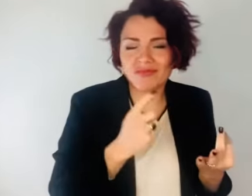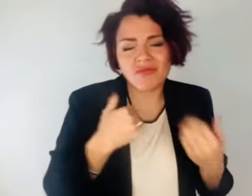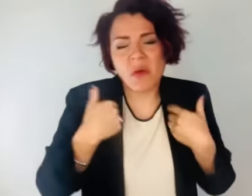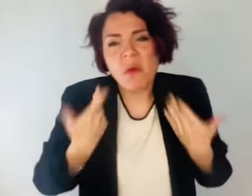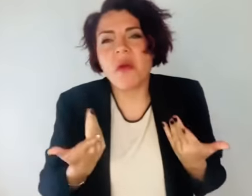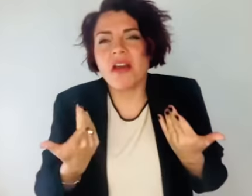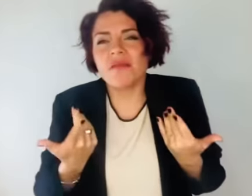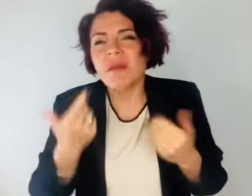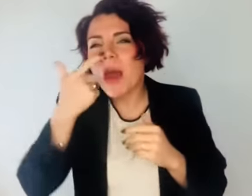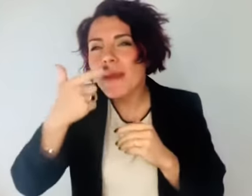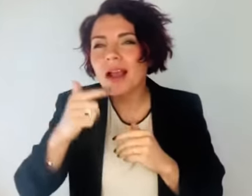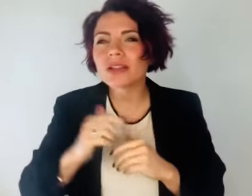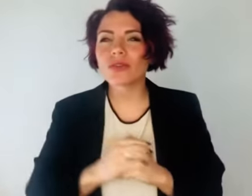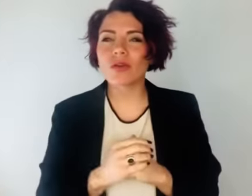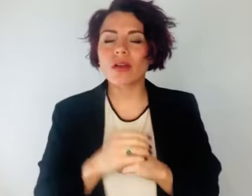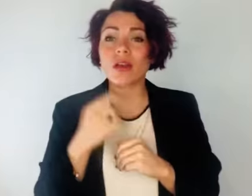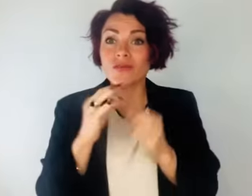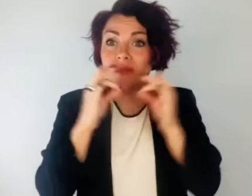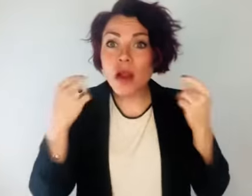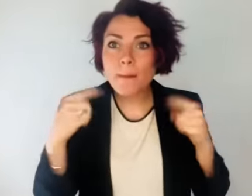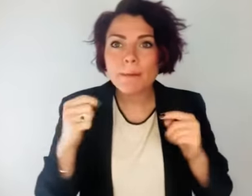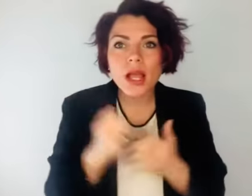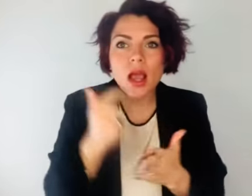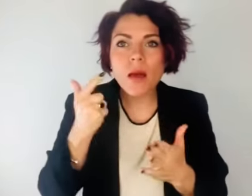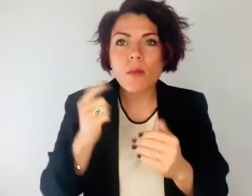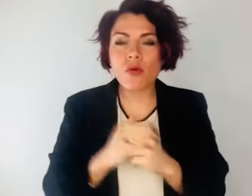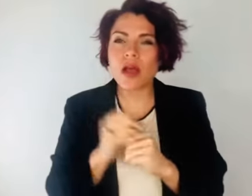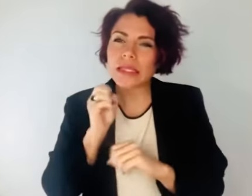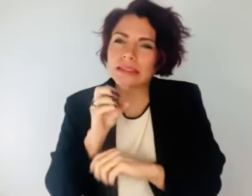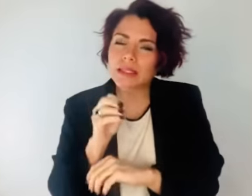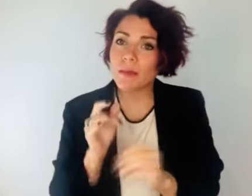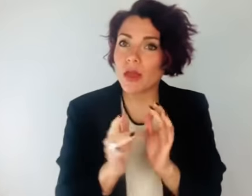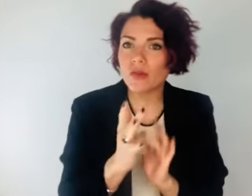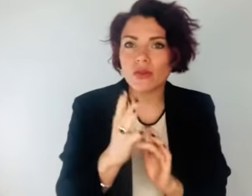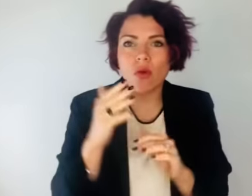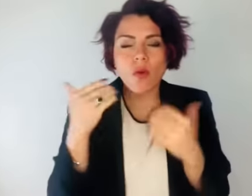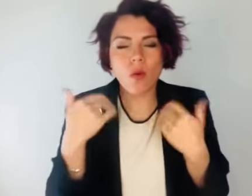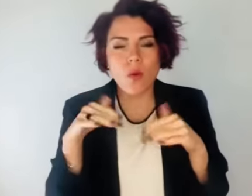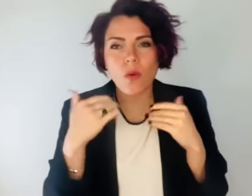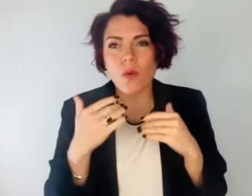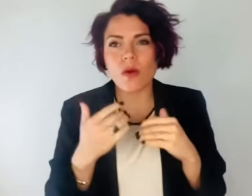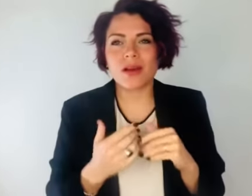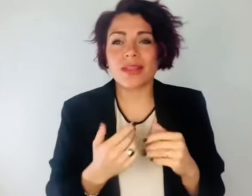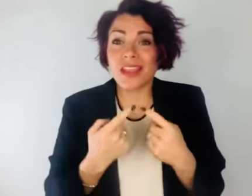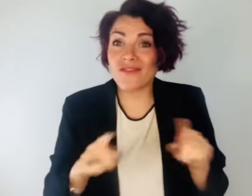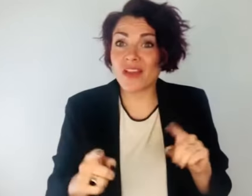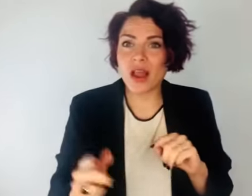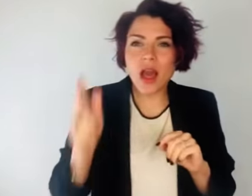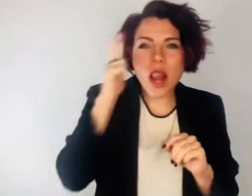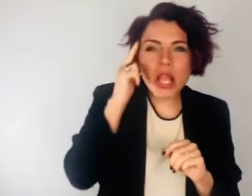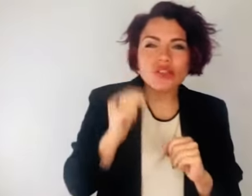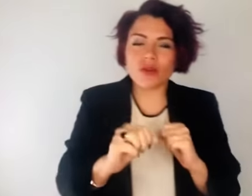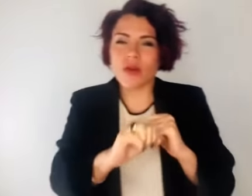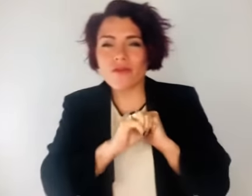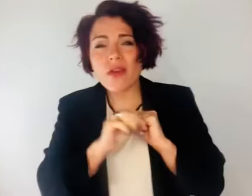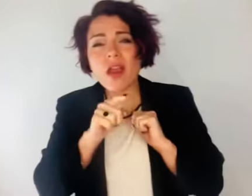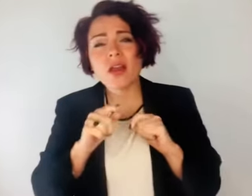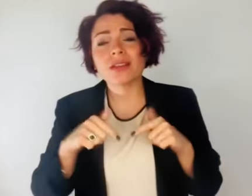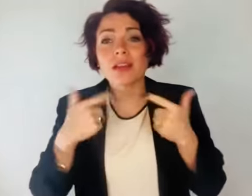ma i peccatori questa espressione importante ed è l'insegnamento di gesù che fa la differenza tra aree di giorni fa